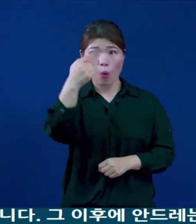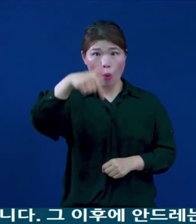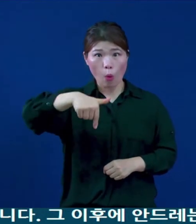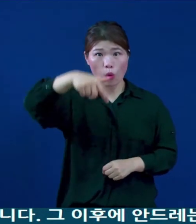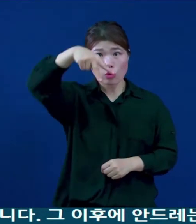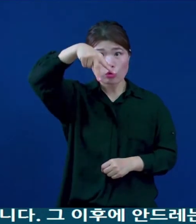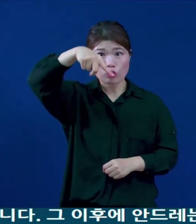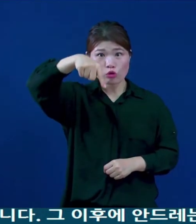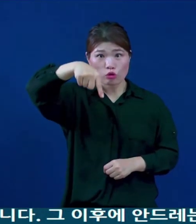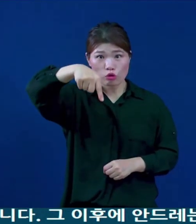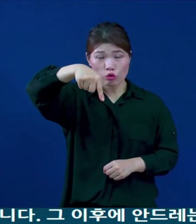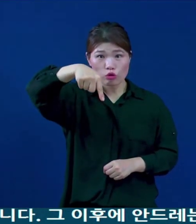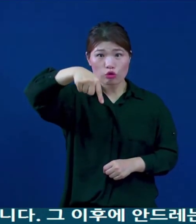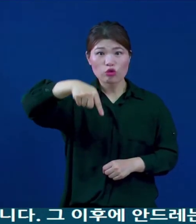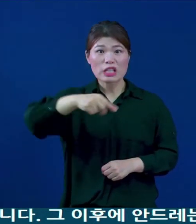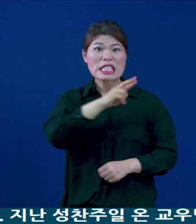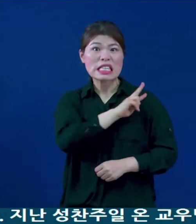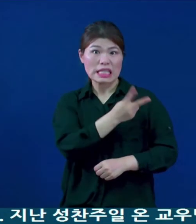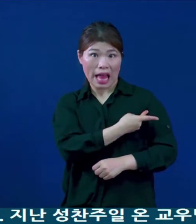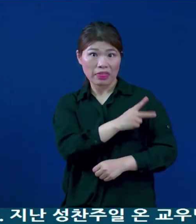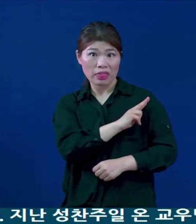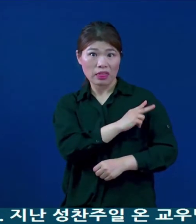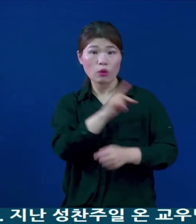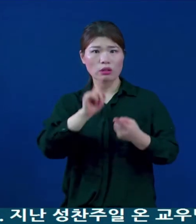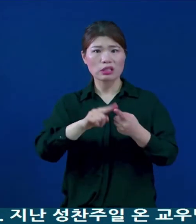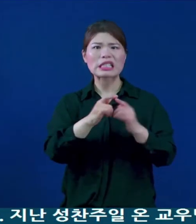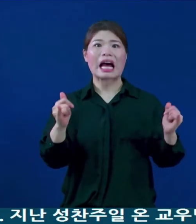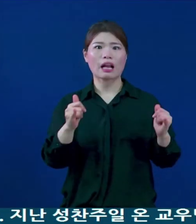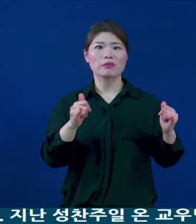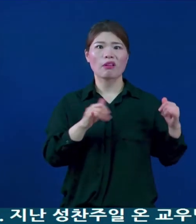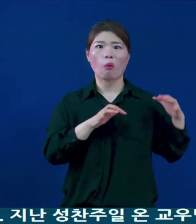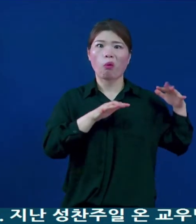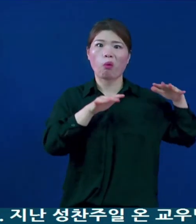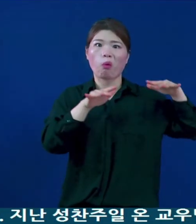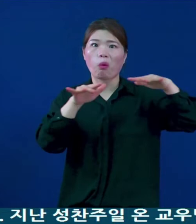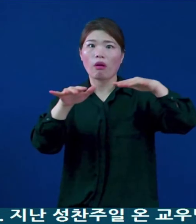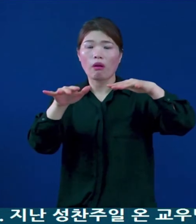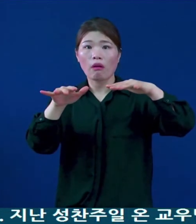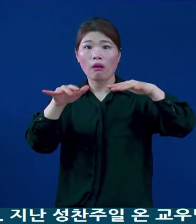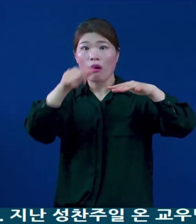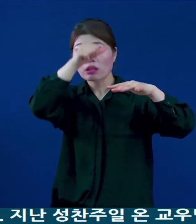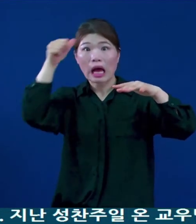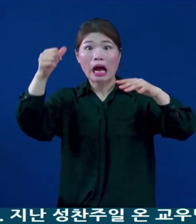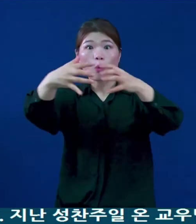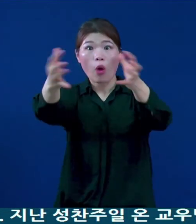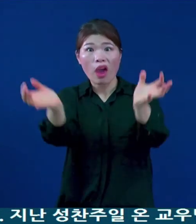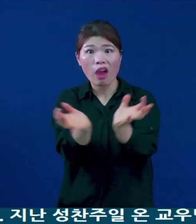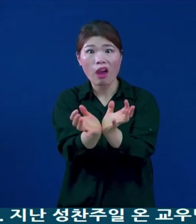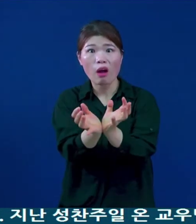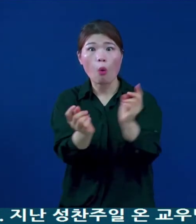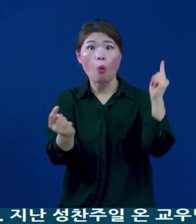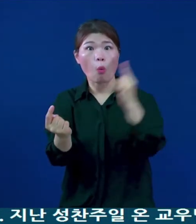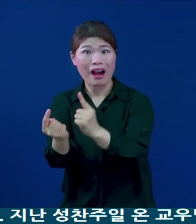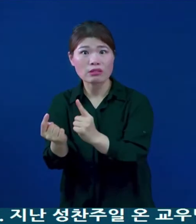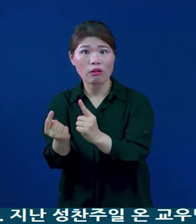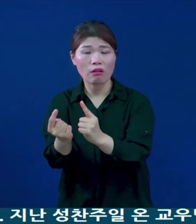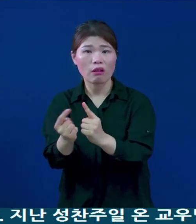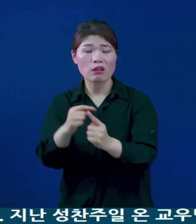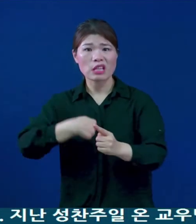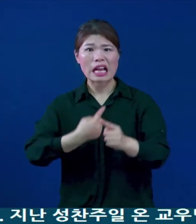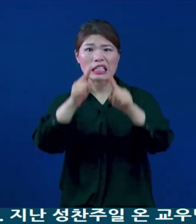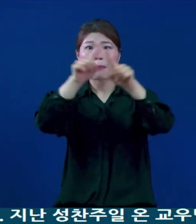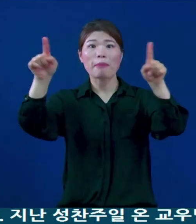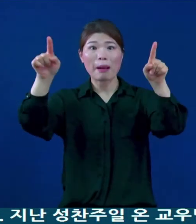선교회 분들이 당회실에 올라와서 거기서 자기의 팜플렛, 그러니까